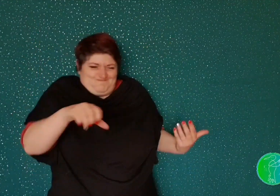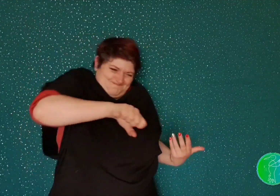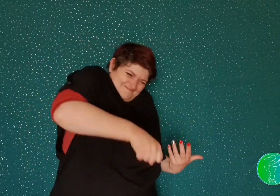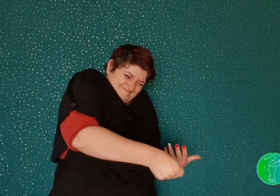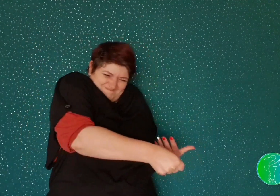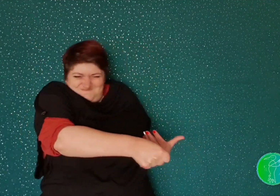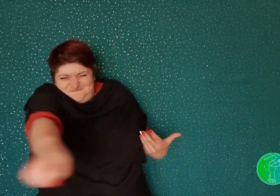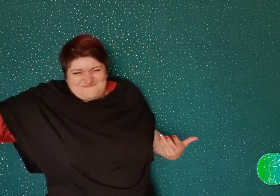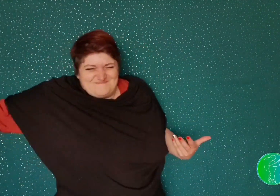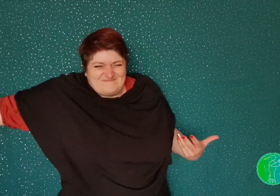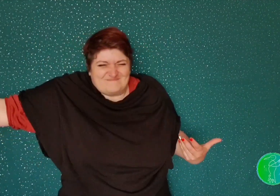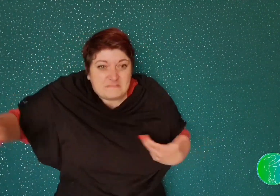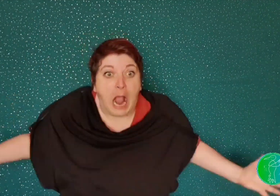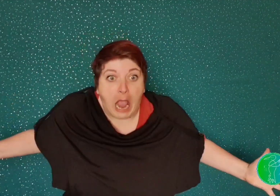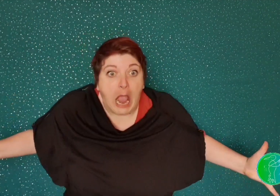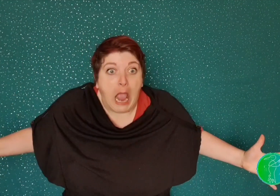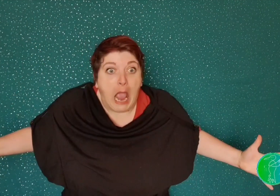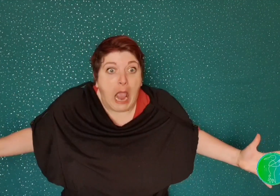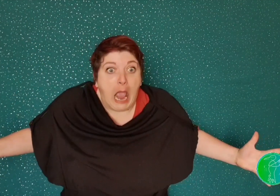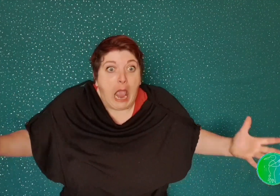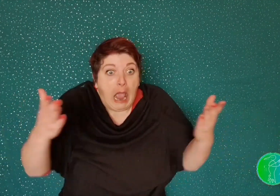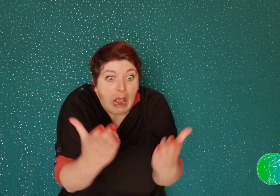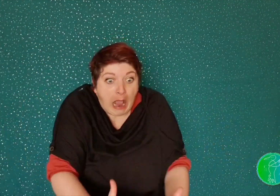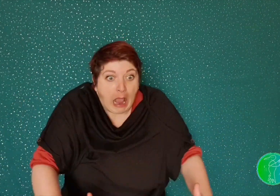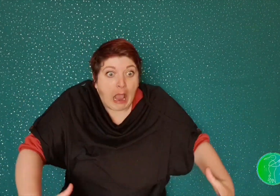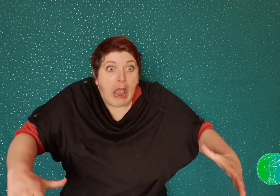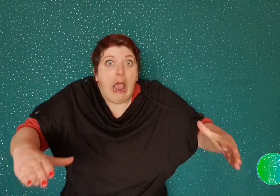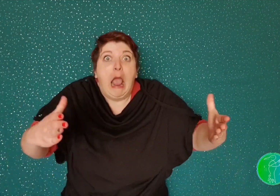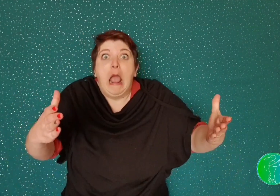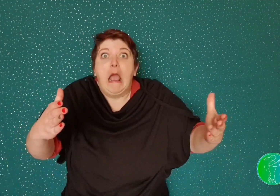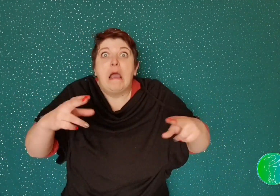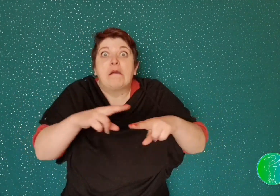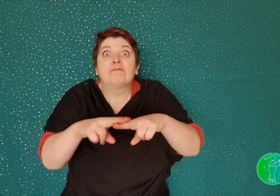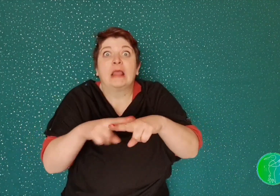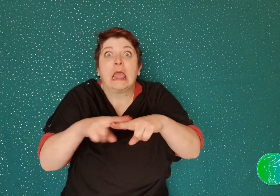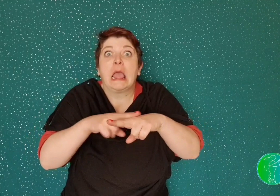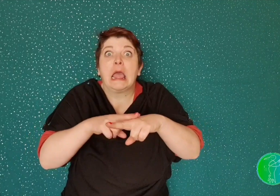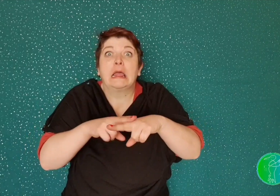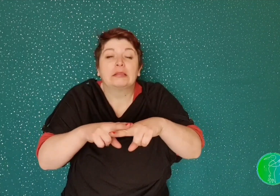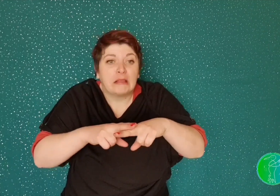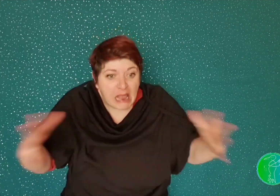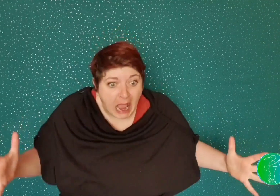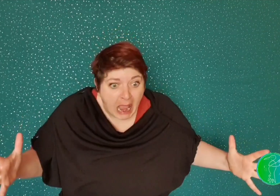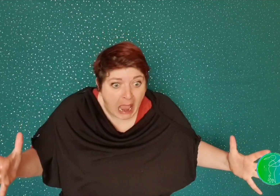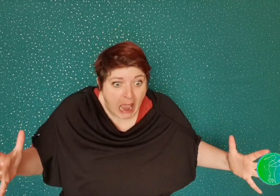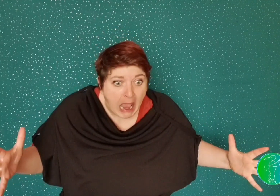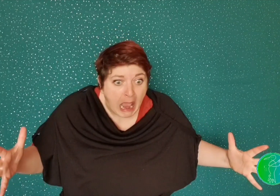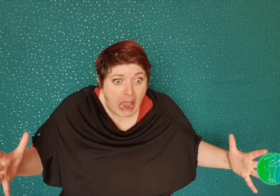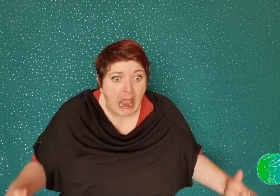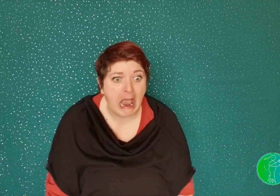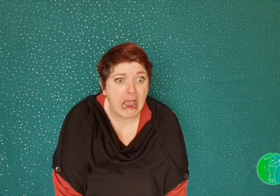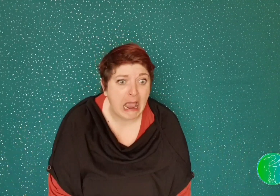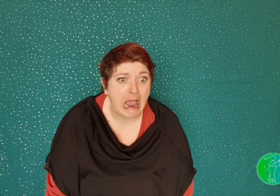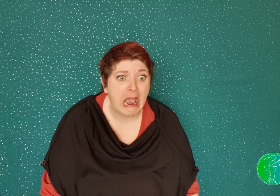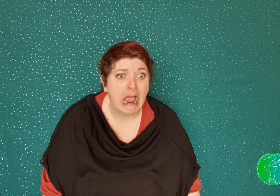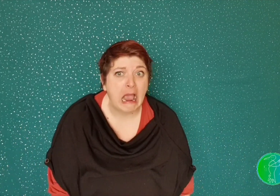Mais, quand elle revint à sa demeure, elle fut bien surprise, la marmite était vide.